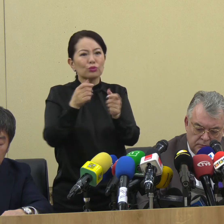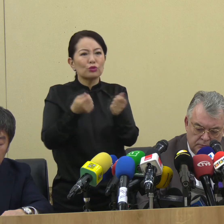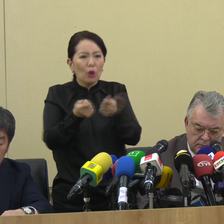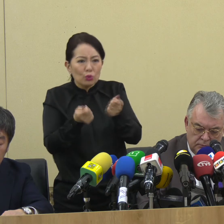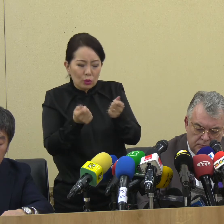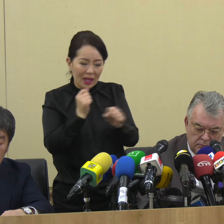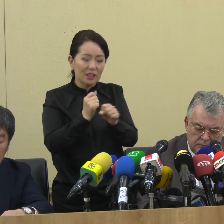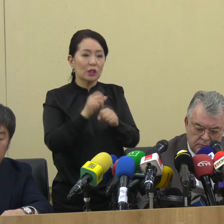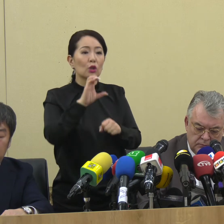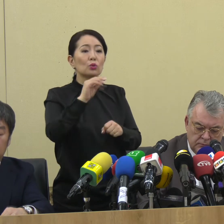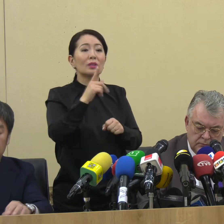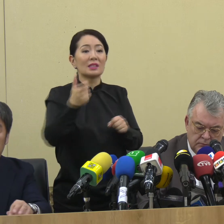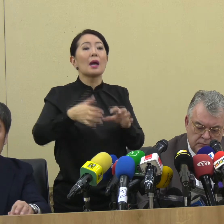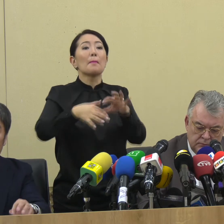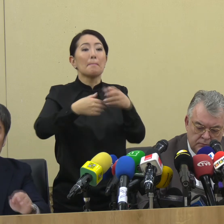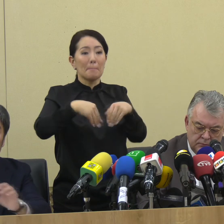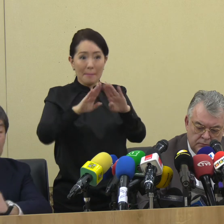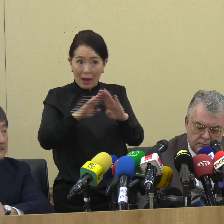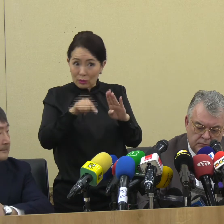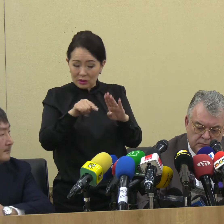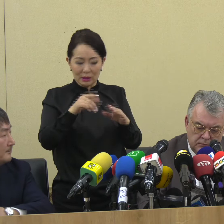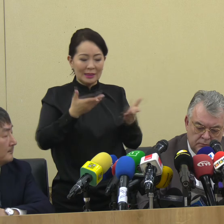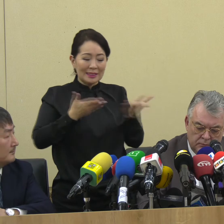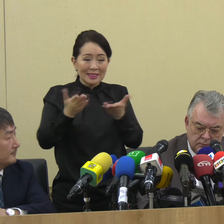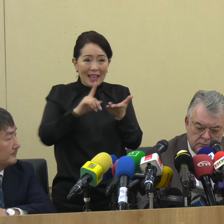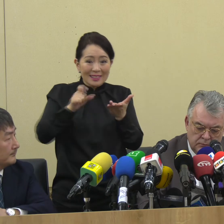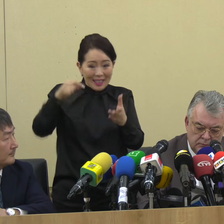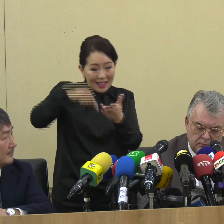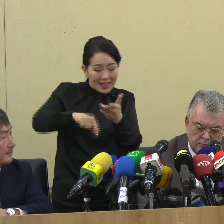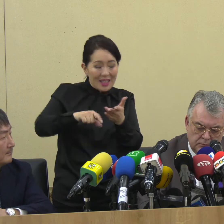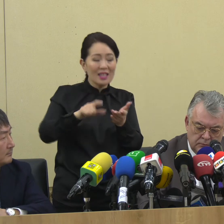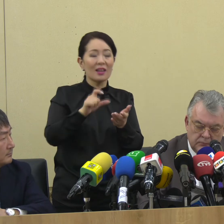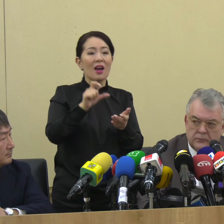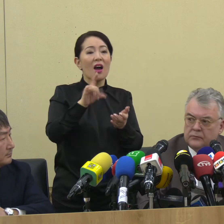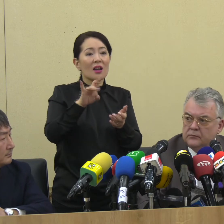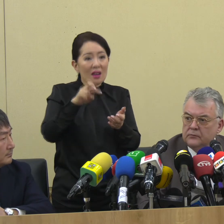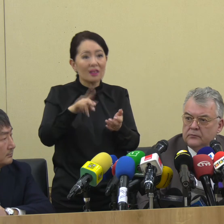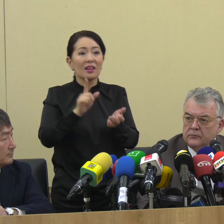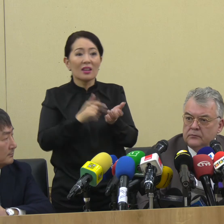байгуулсан. Тэгээд энэ зах зээлийн эрэлт хэрэгцээг тогтоохын судалгаагаа